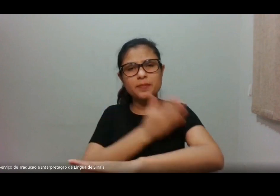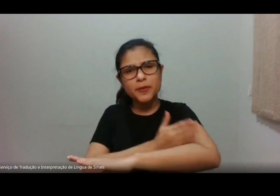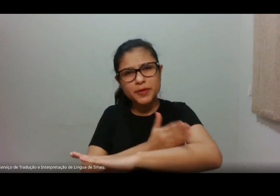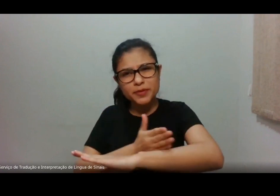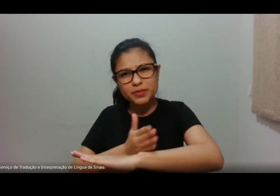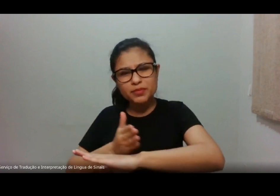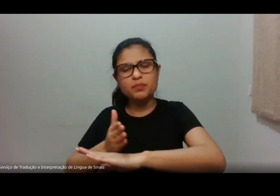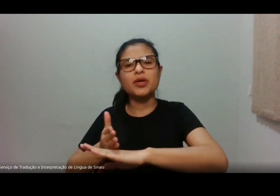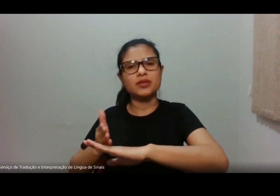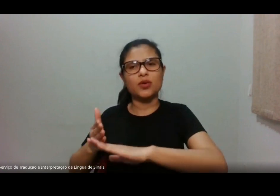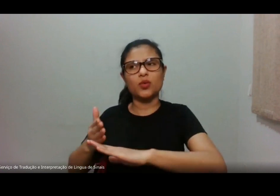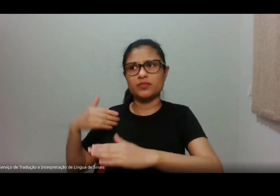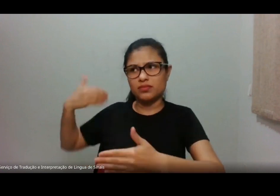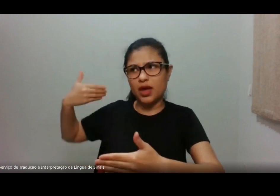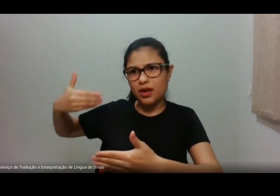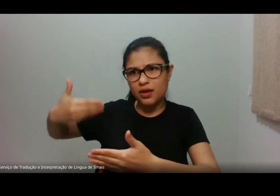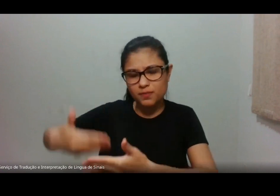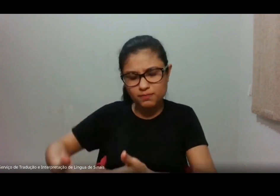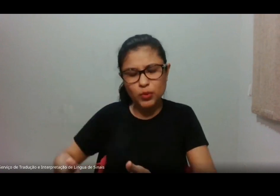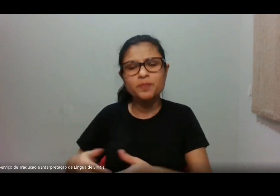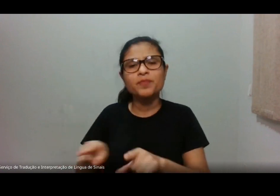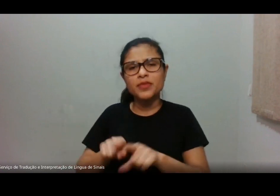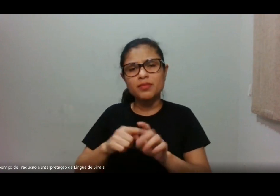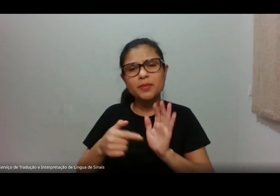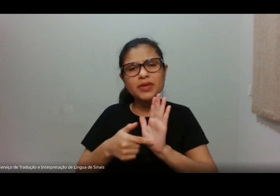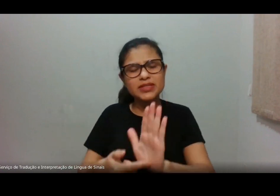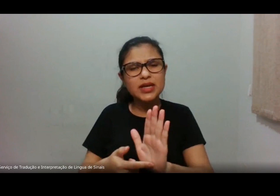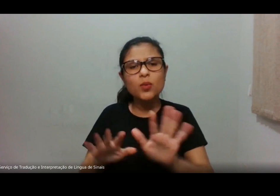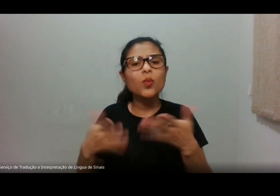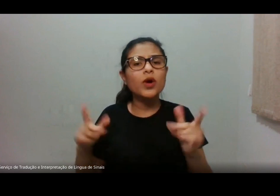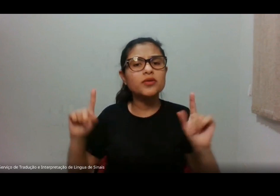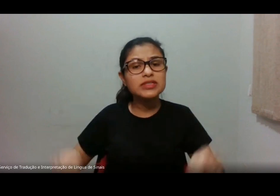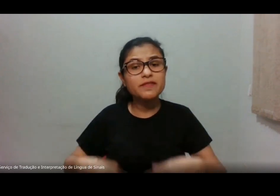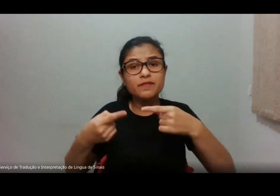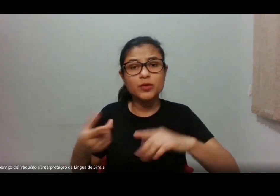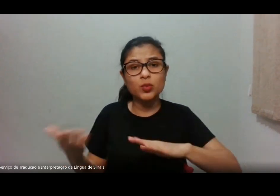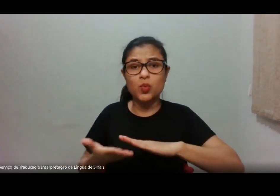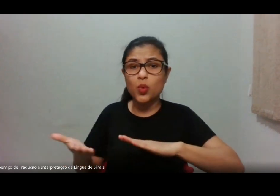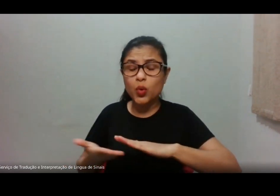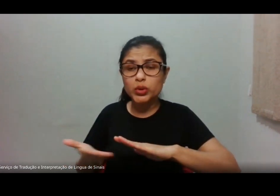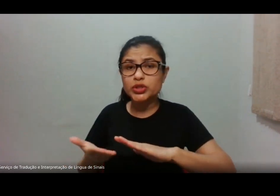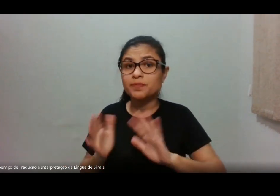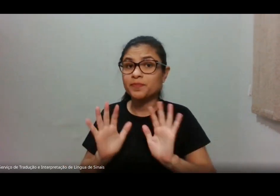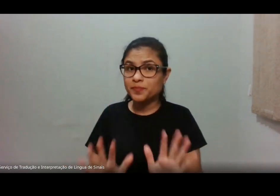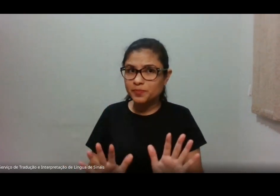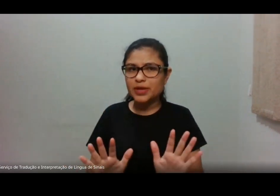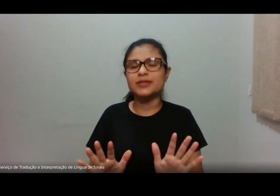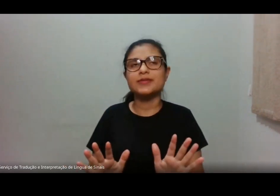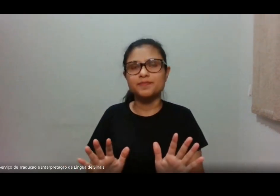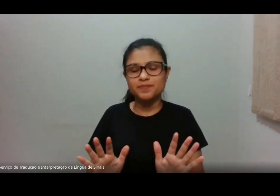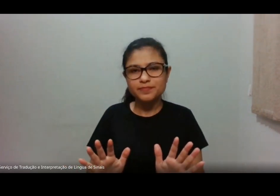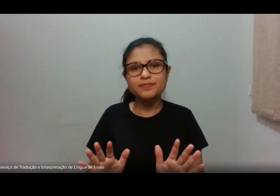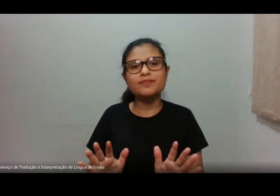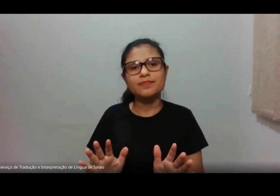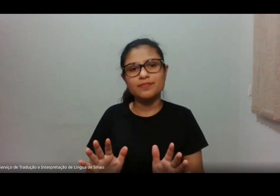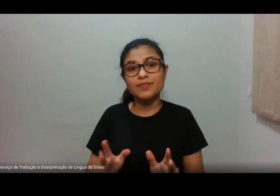e apresentar os desafios para o campo também, né, na contemporaneidade. Mas, sem dúvida, essa fragmentação se deve ao fato